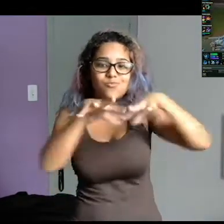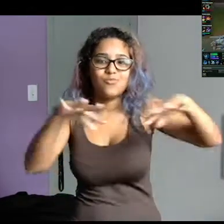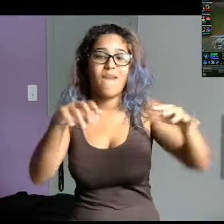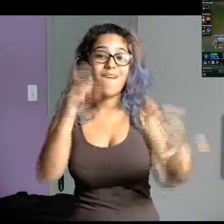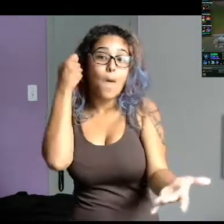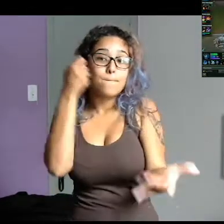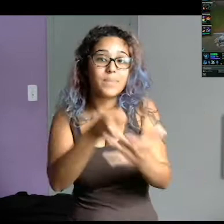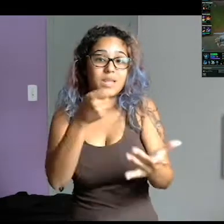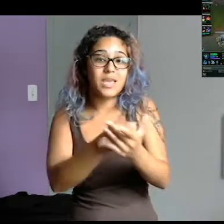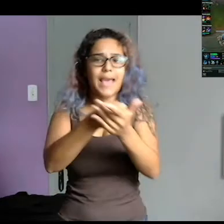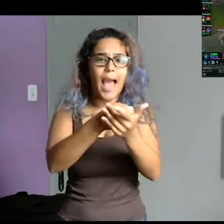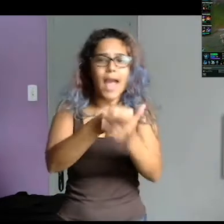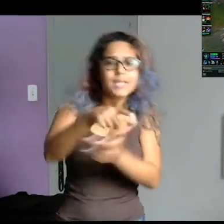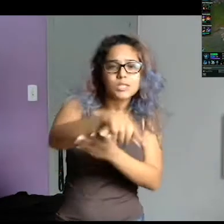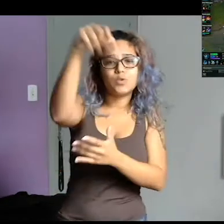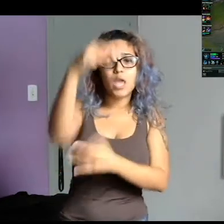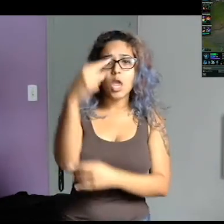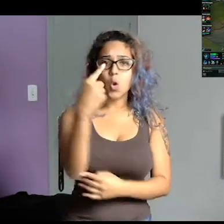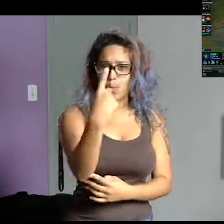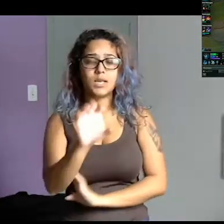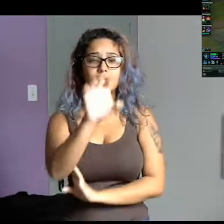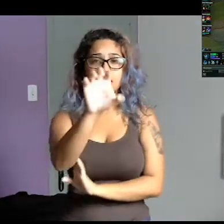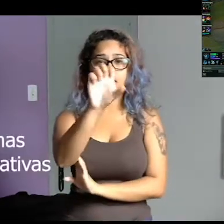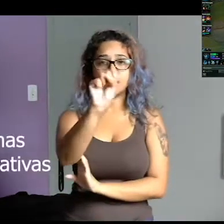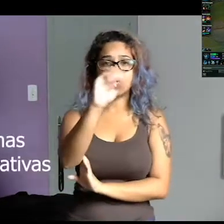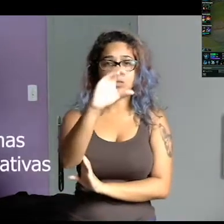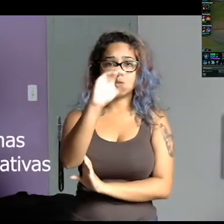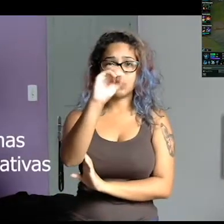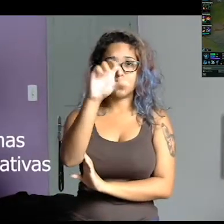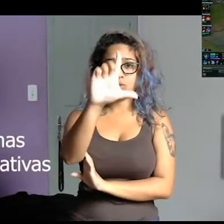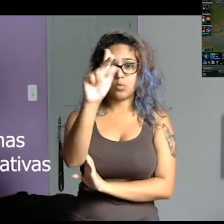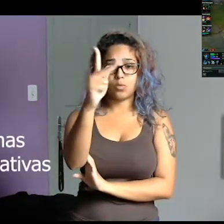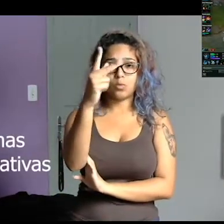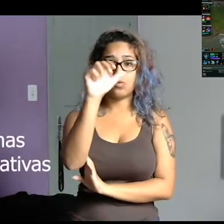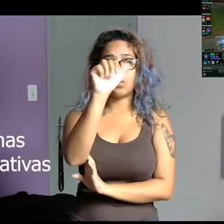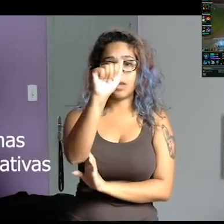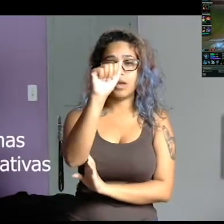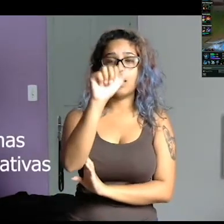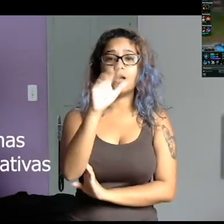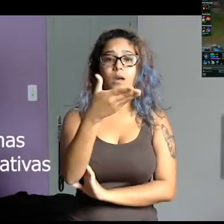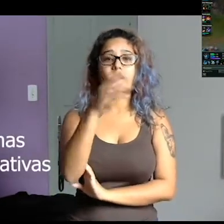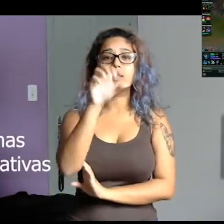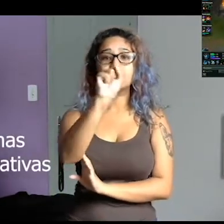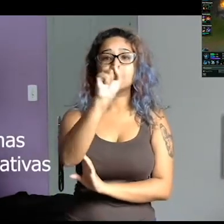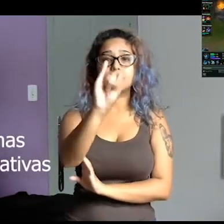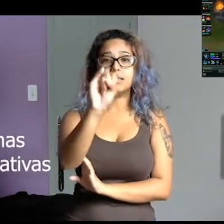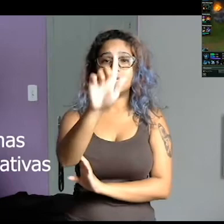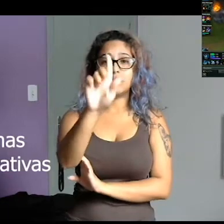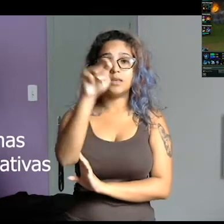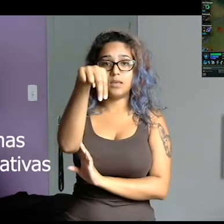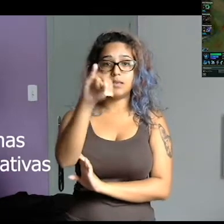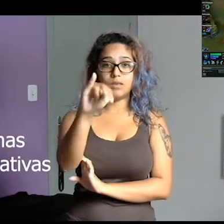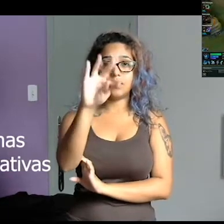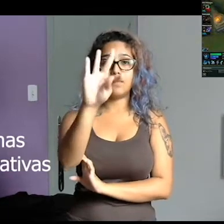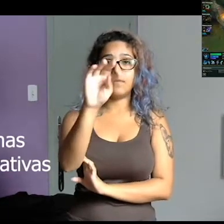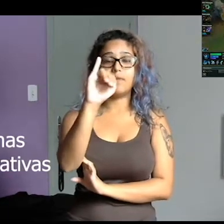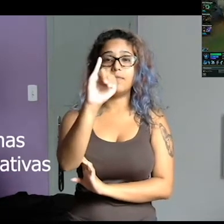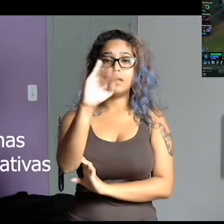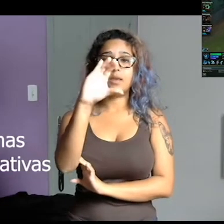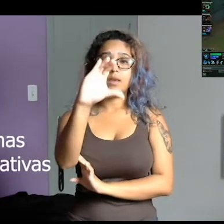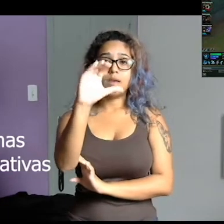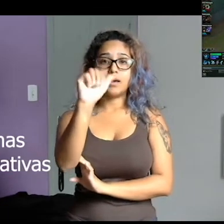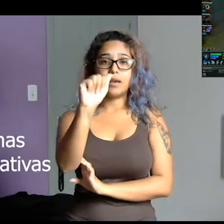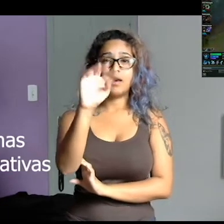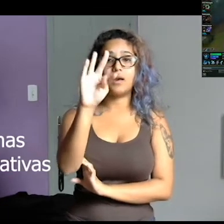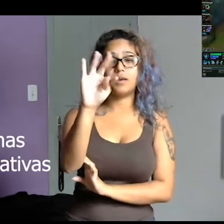para espalhar algumas forças em diferentes árvores, né, em diferentes disciplinas, justamente para obrigar o jogador a fazer uma escolha. E esse é o exemplo claro